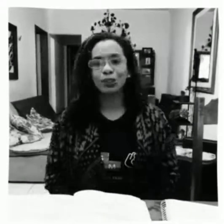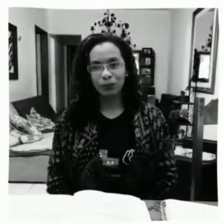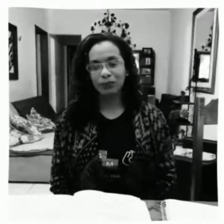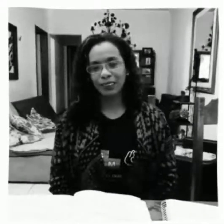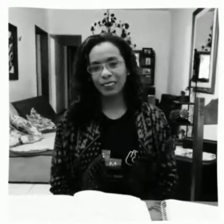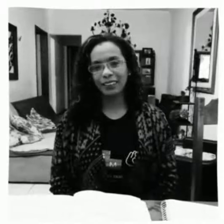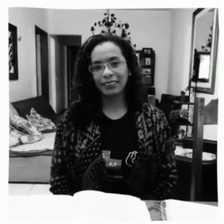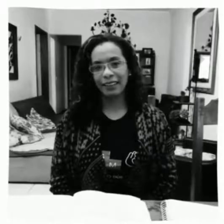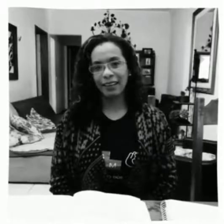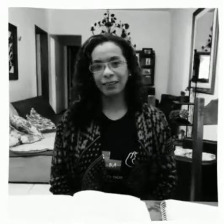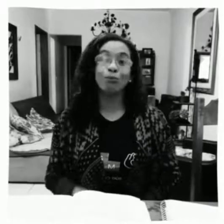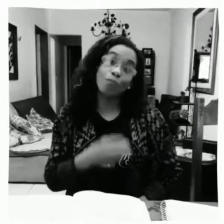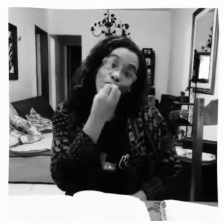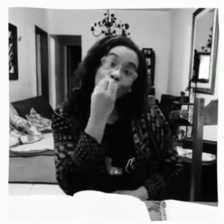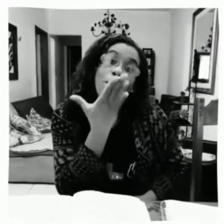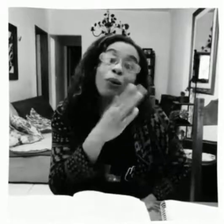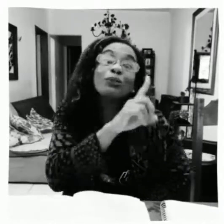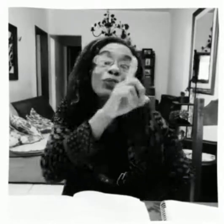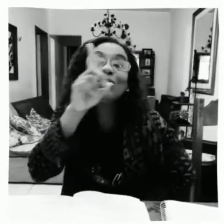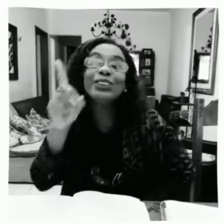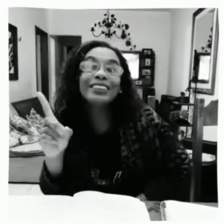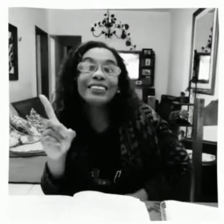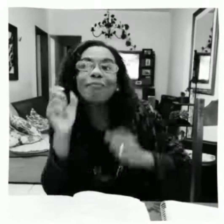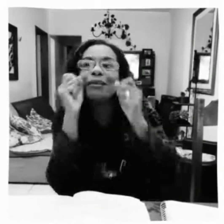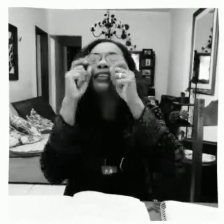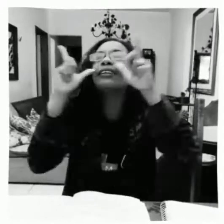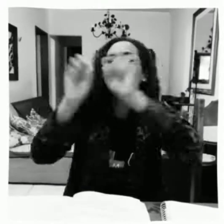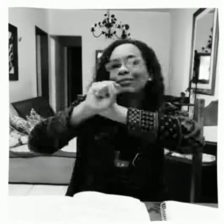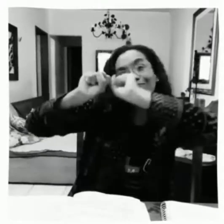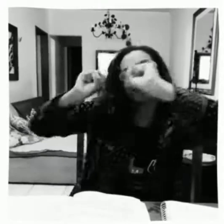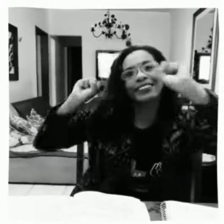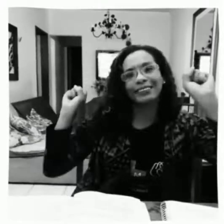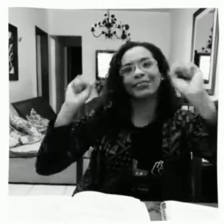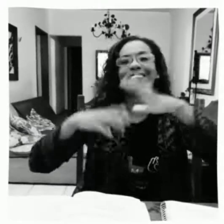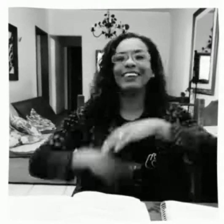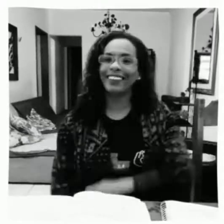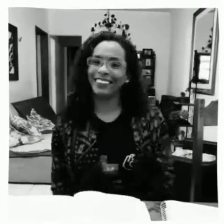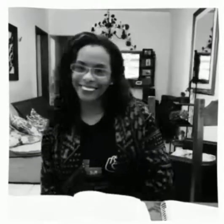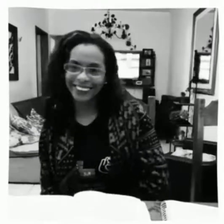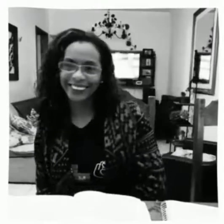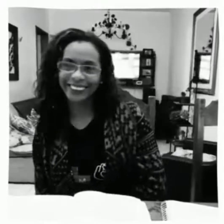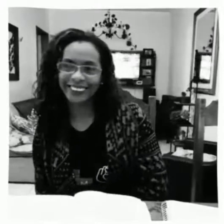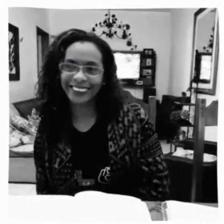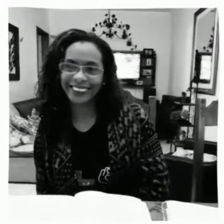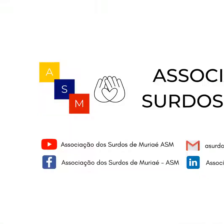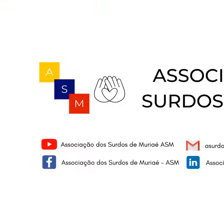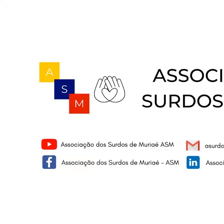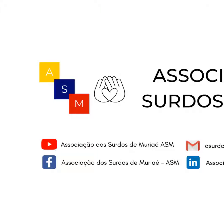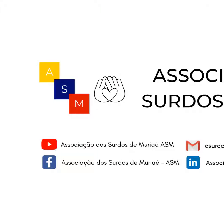Boa noite para vocês, tá? E um bom dia amanhã quando vocês acordarem.